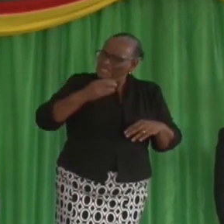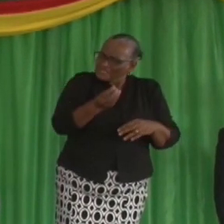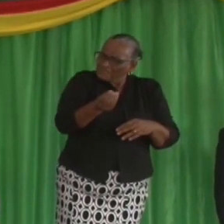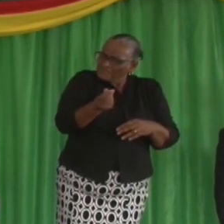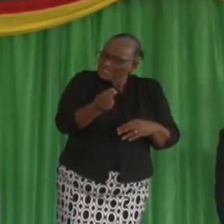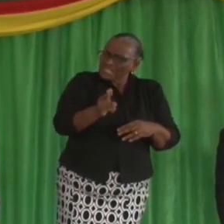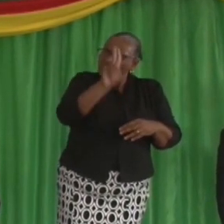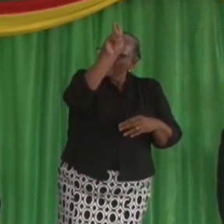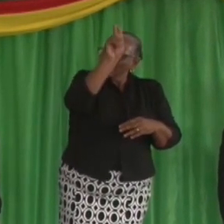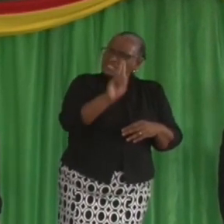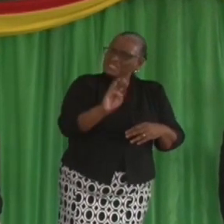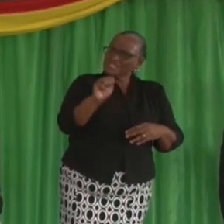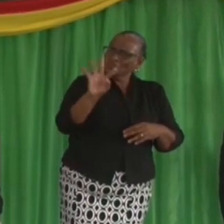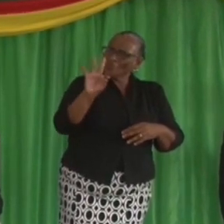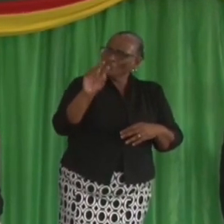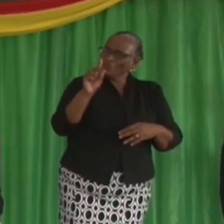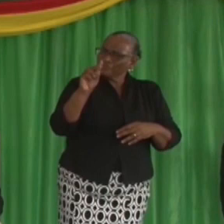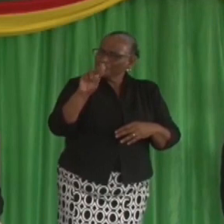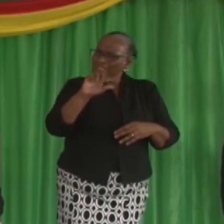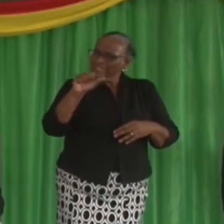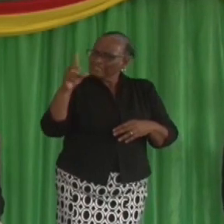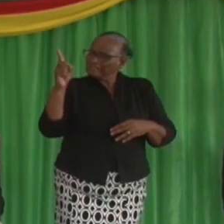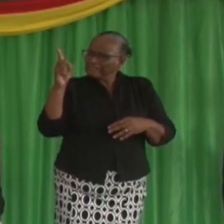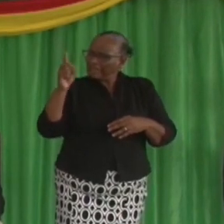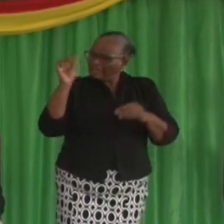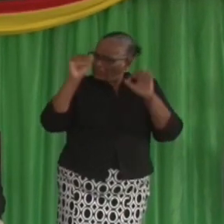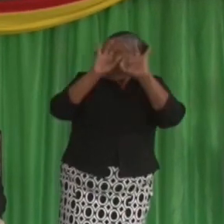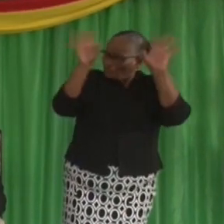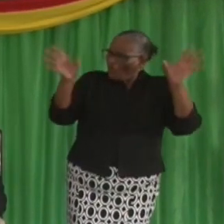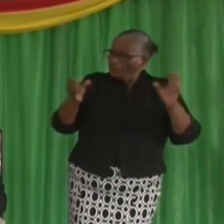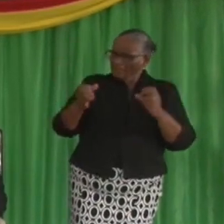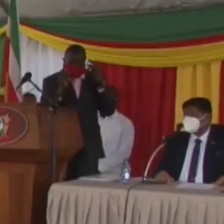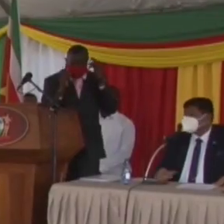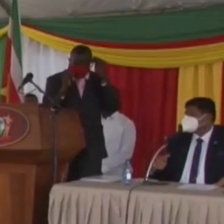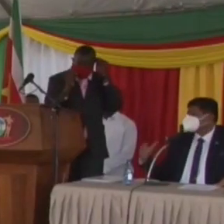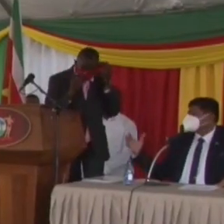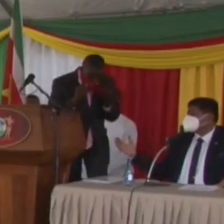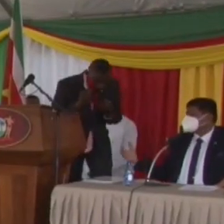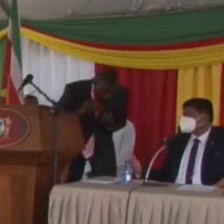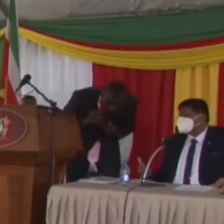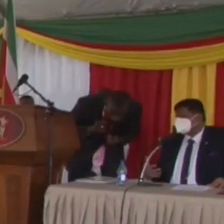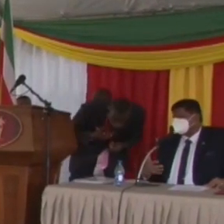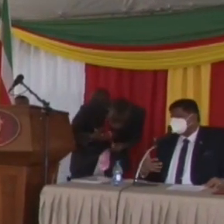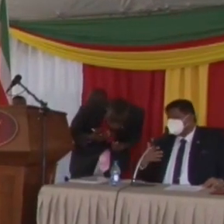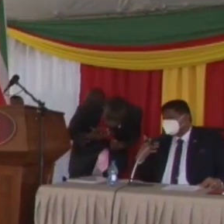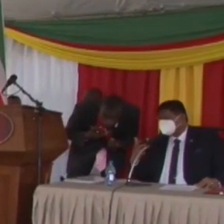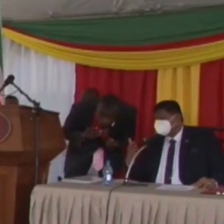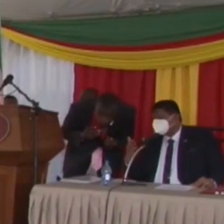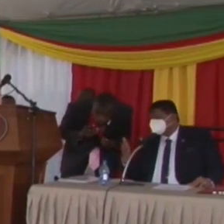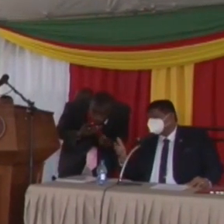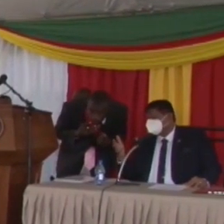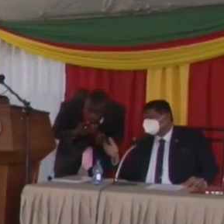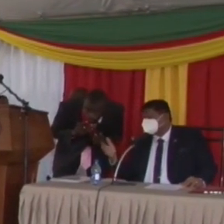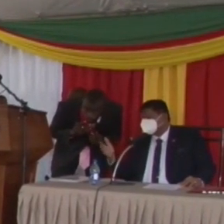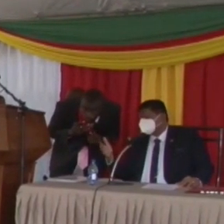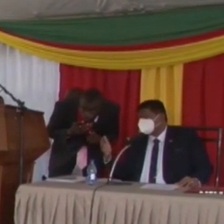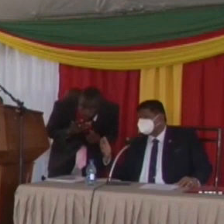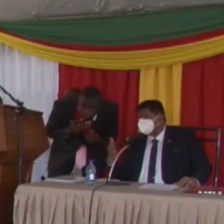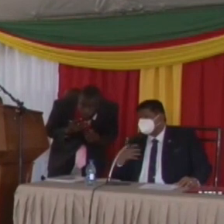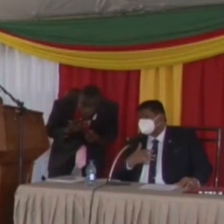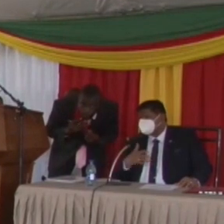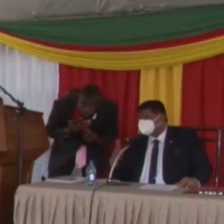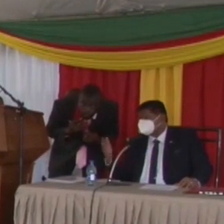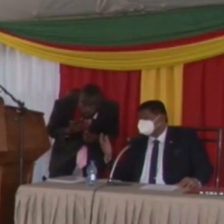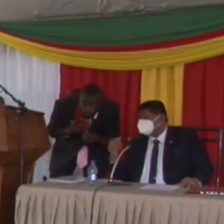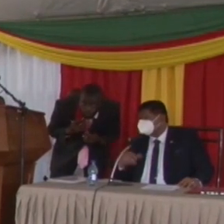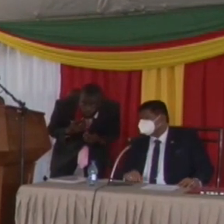van de valutawet is een van de speerpunten van de aankomende regering. De wet wordt gewijzigd waardoor gezagsdragers te